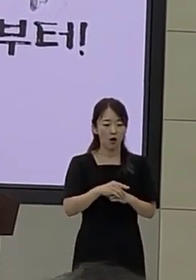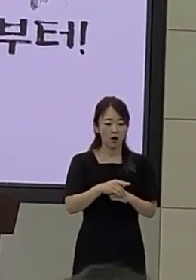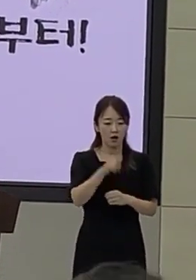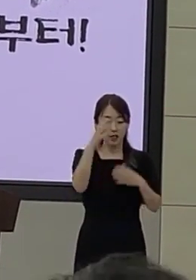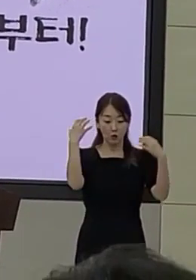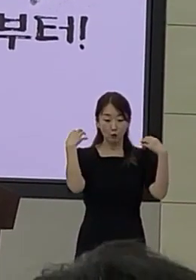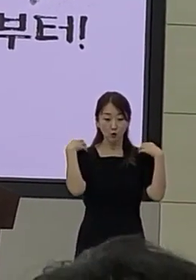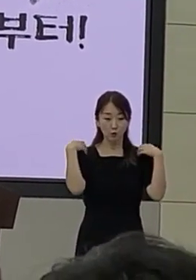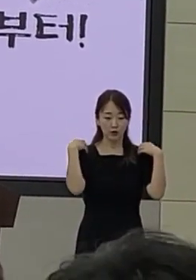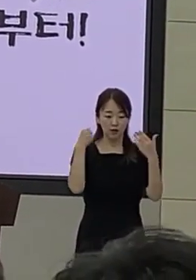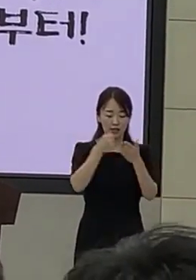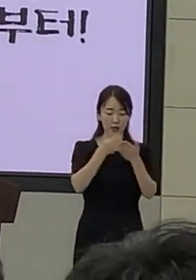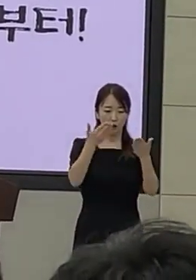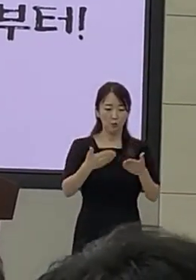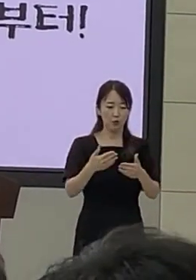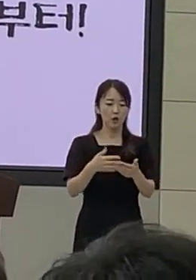초에 정부로부터 지정받은